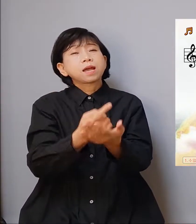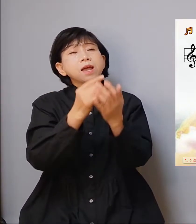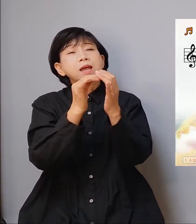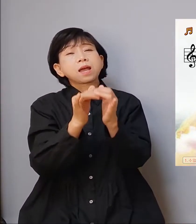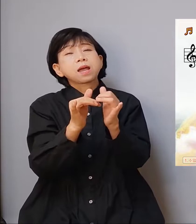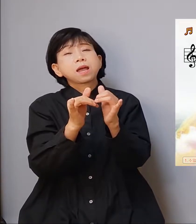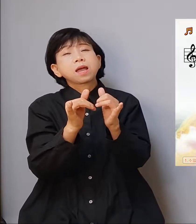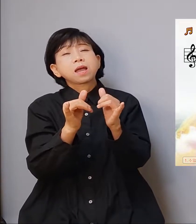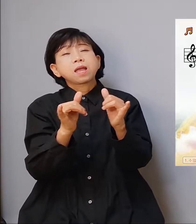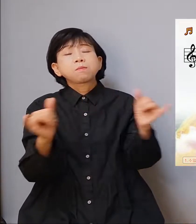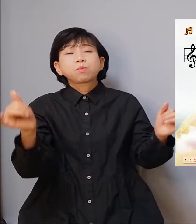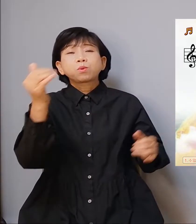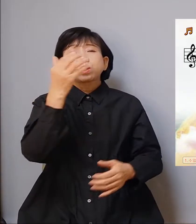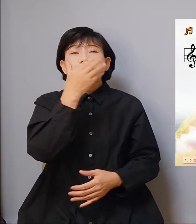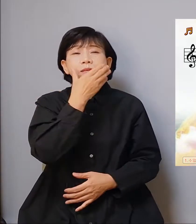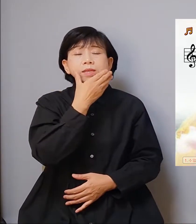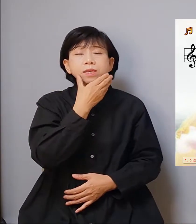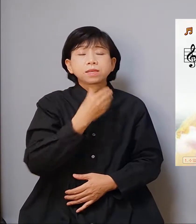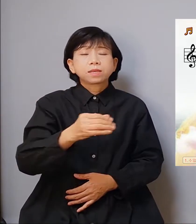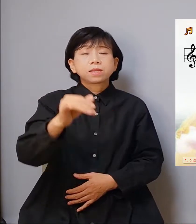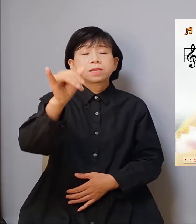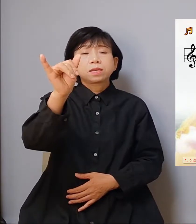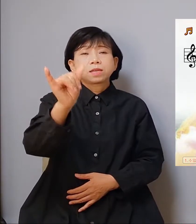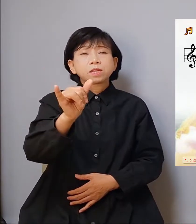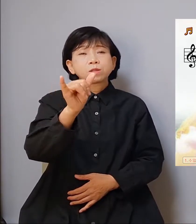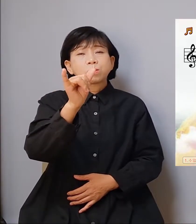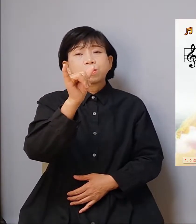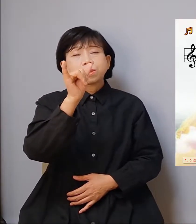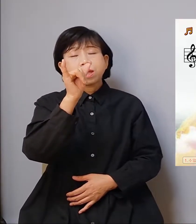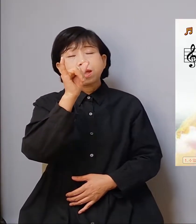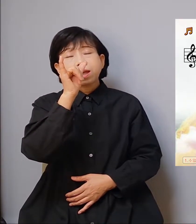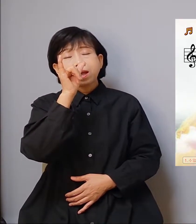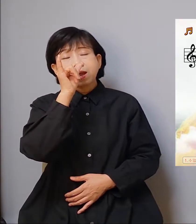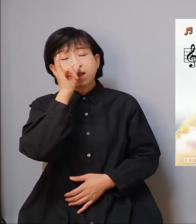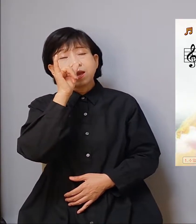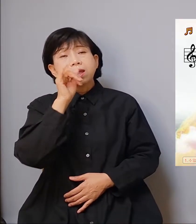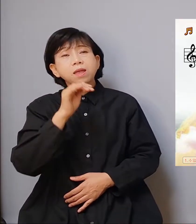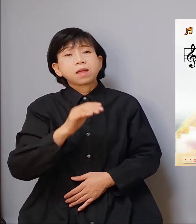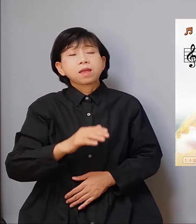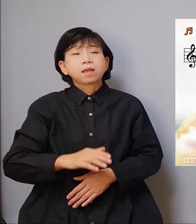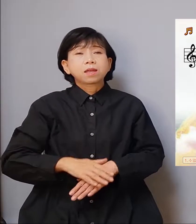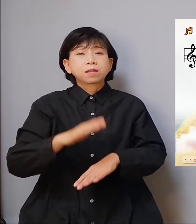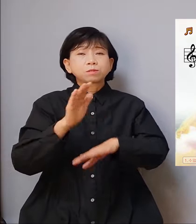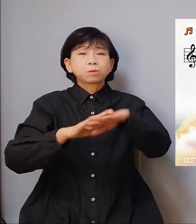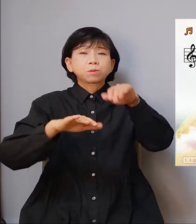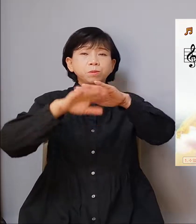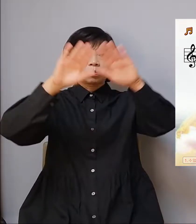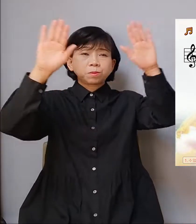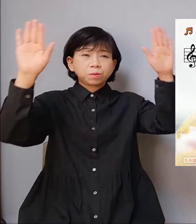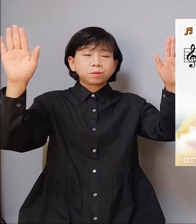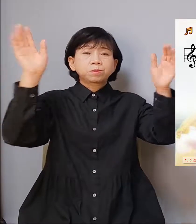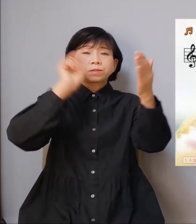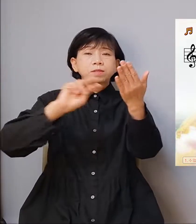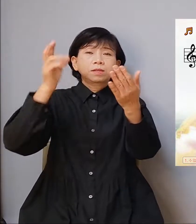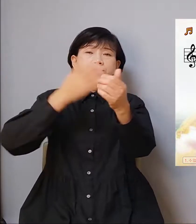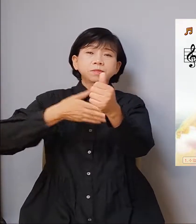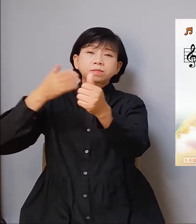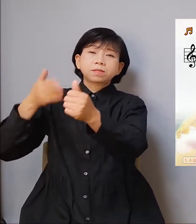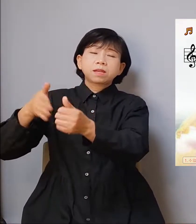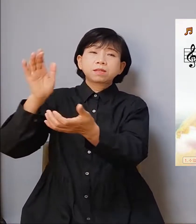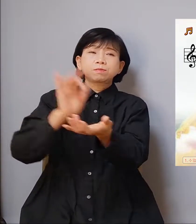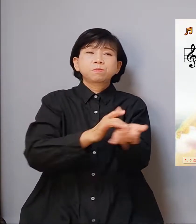나오는 자 복이 우리 두 손 높이 들고 한 번 더 찬양합시다. 예수 이름 높이세